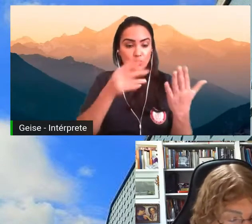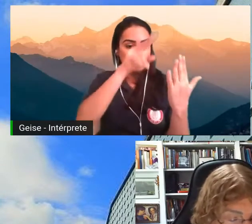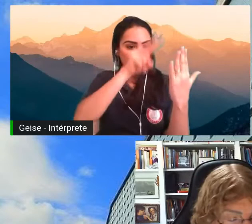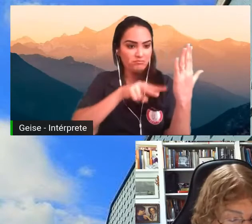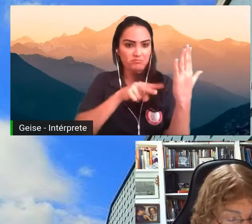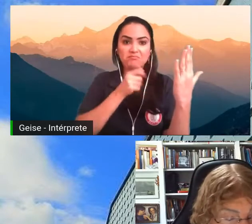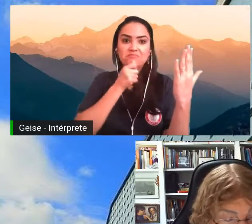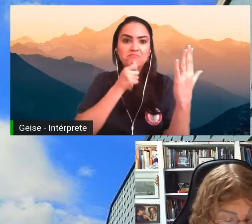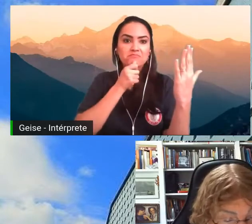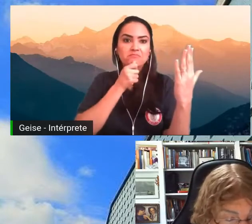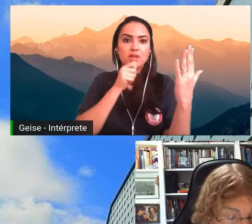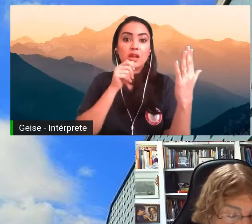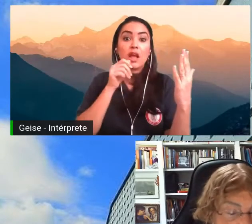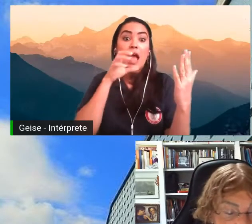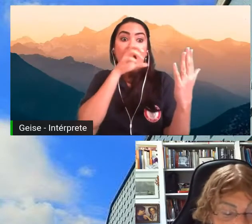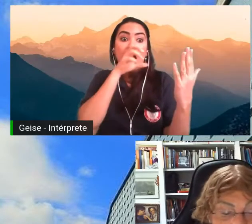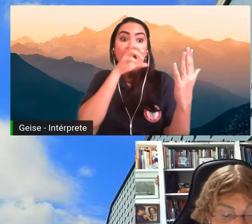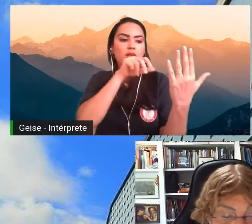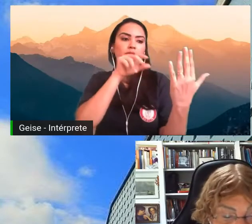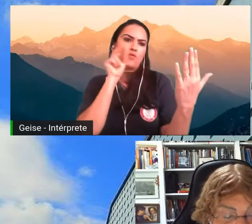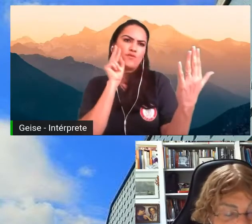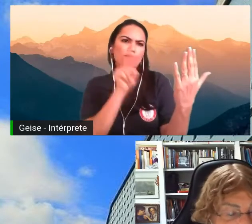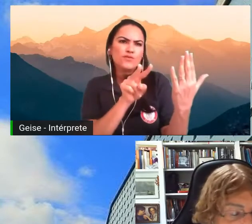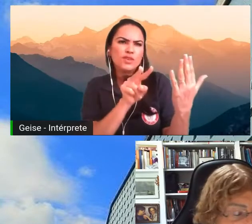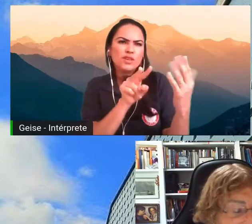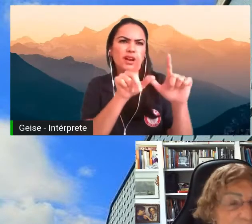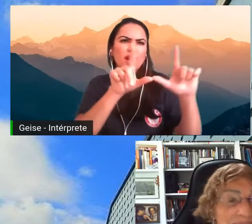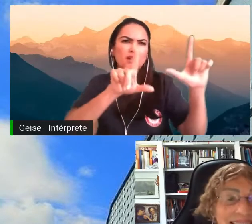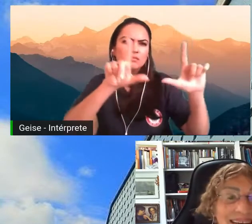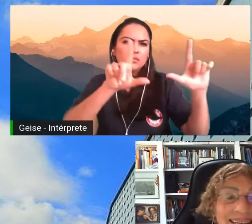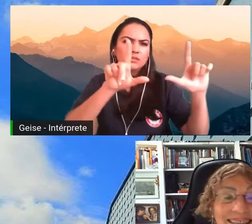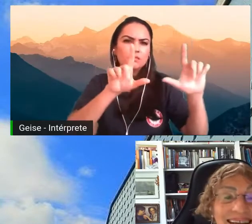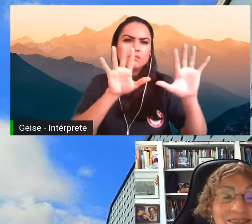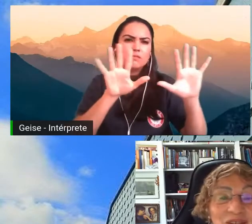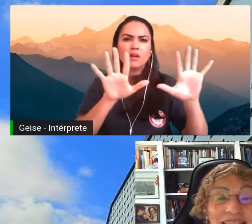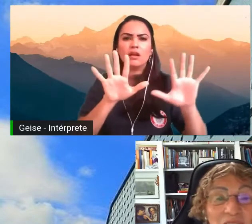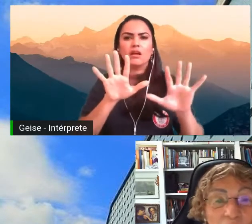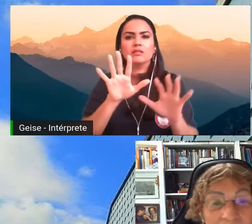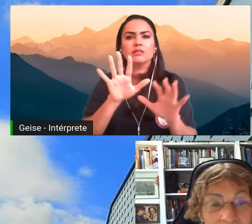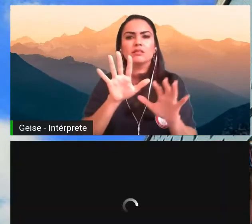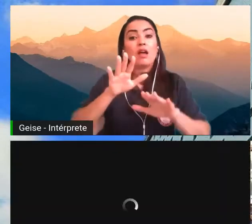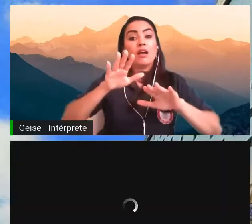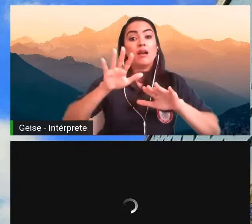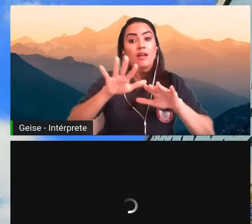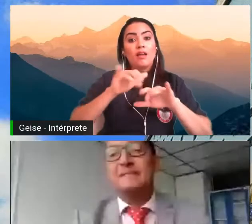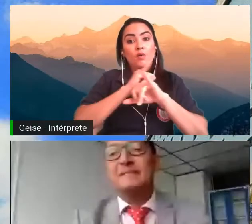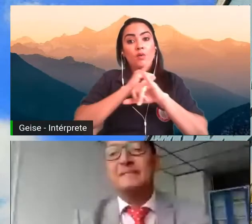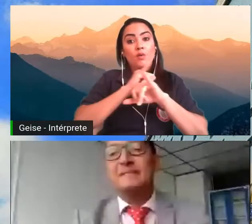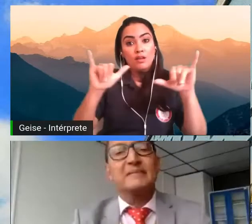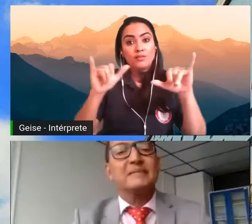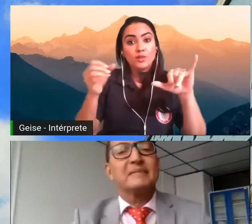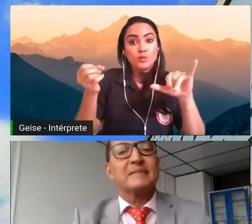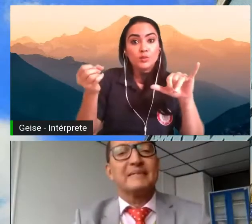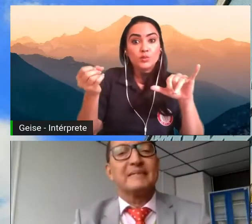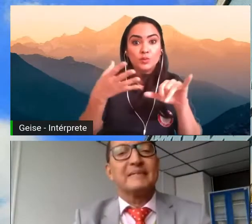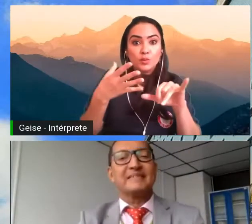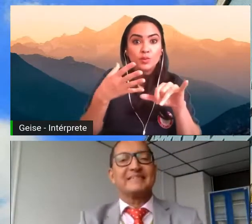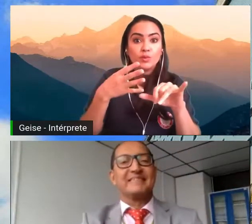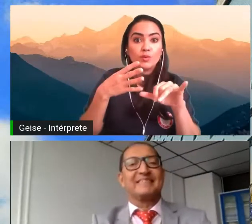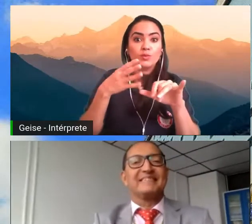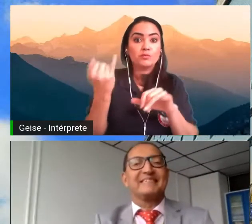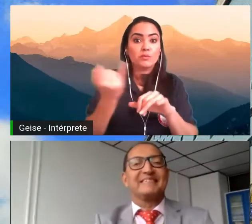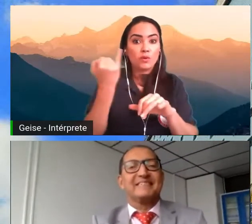rapidamente assim a manchete, mas não percebi. Uma notícia dessa geralmente está no interior das páginas, né? Mesmo na Folha de São Paulo,